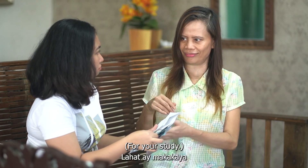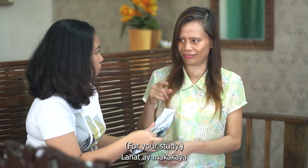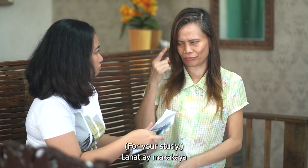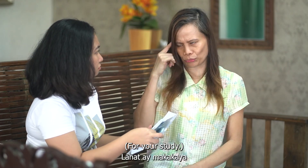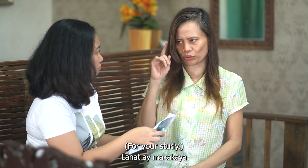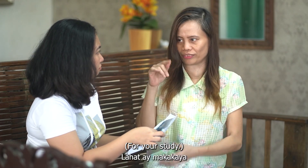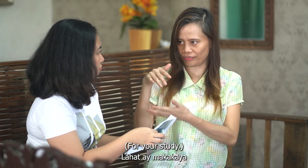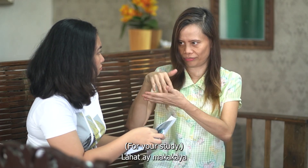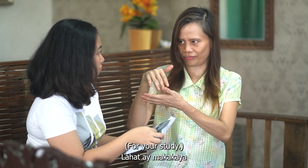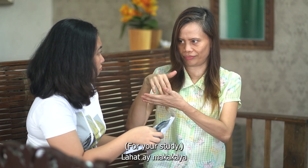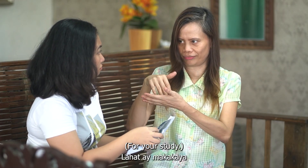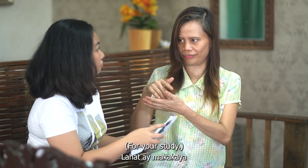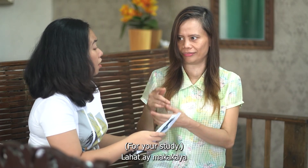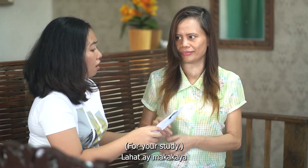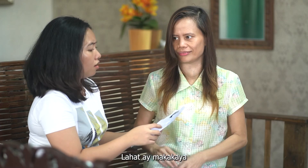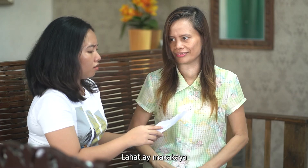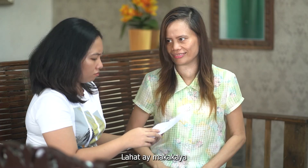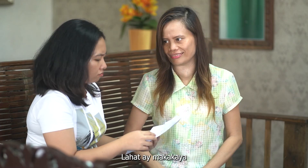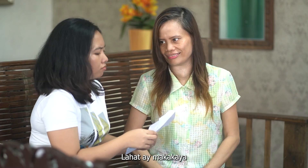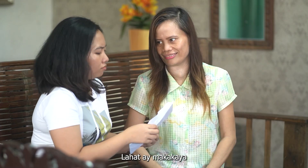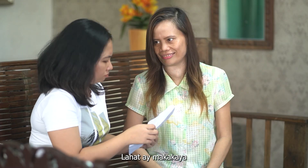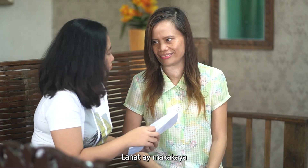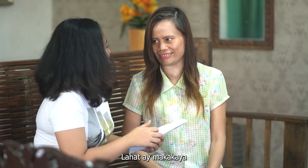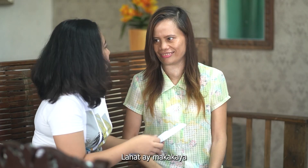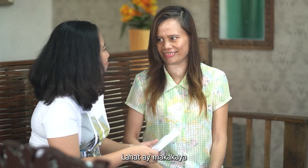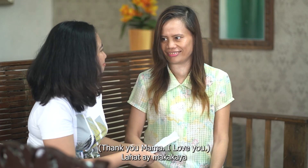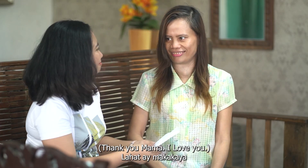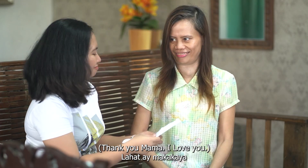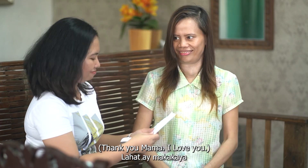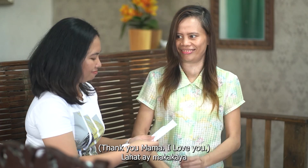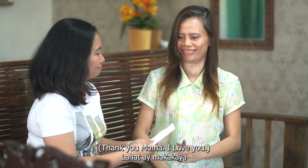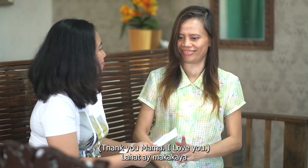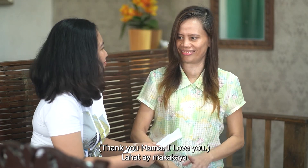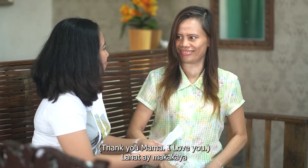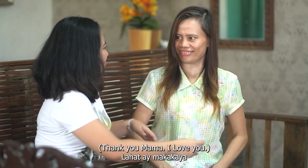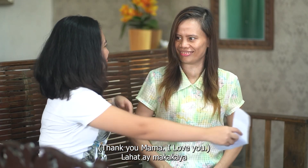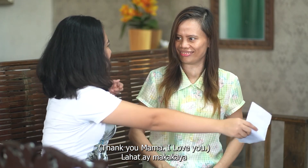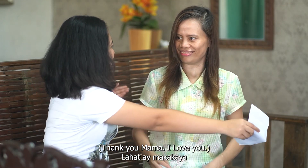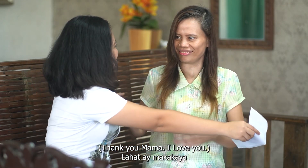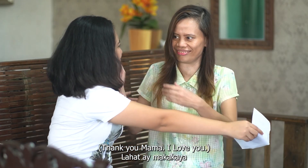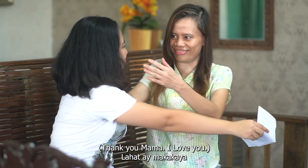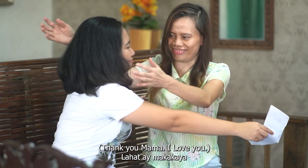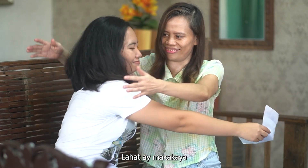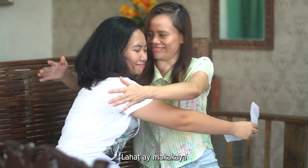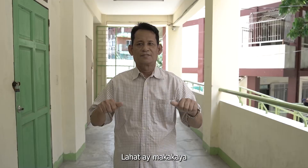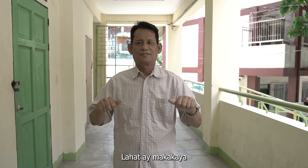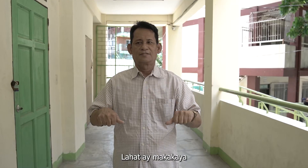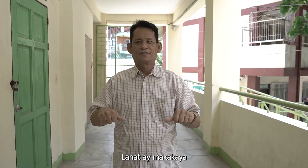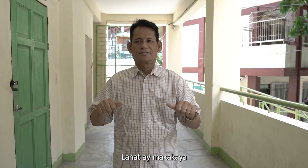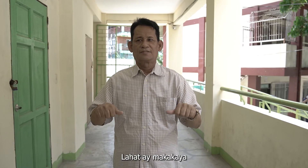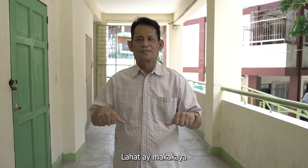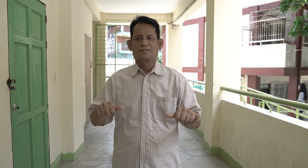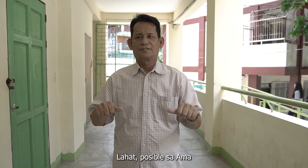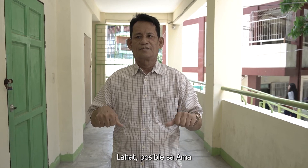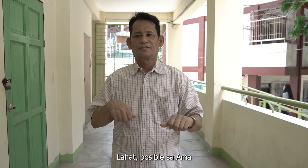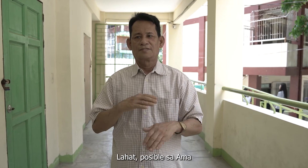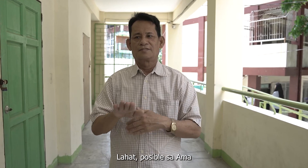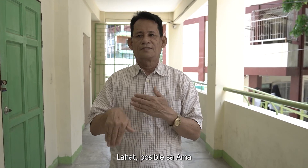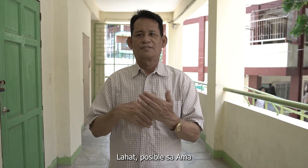Lahat ay makakaya, lahat ay makakaya,